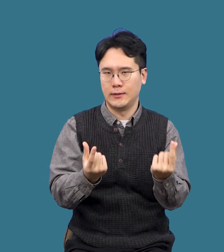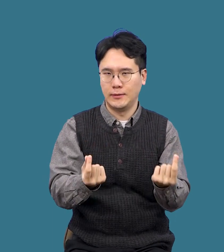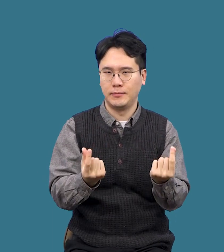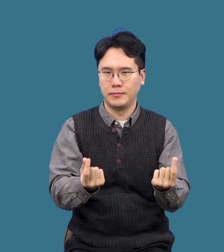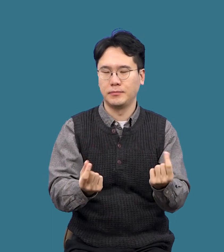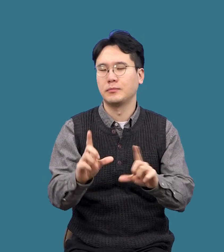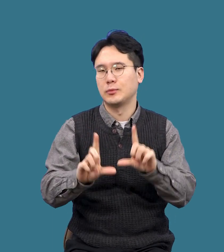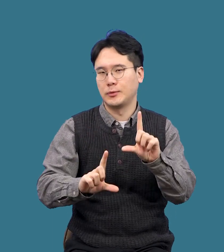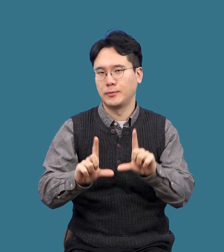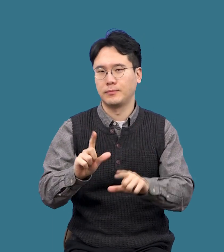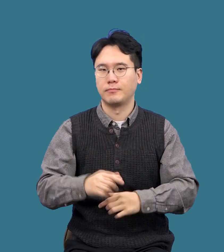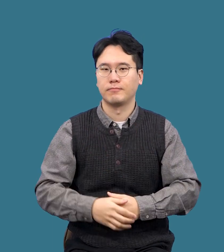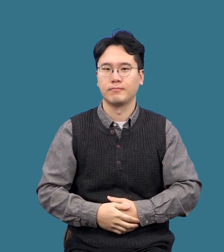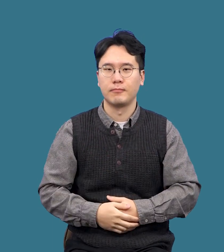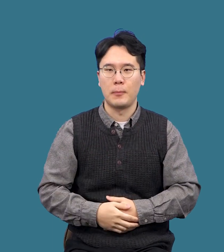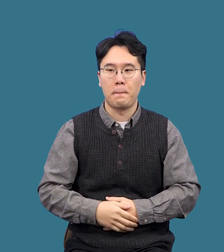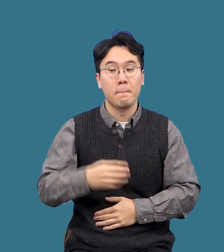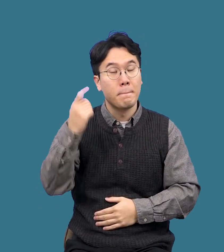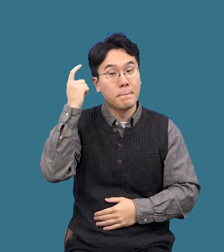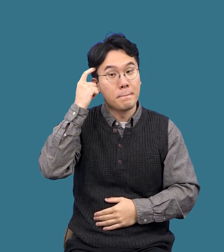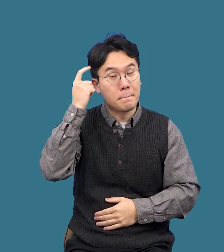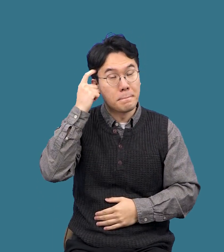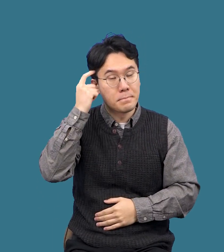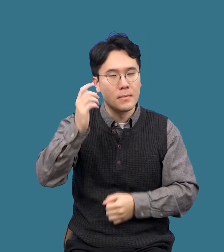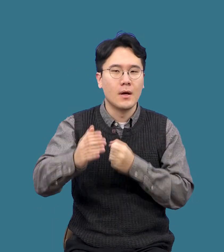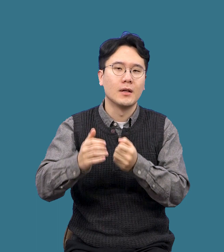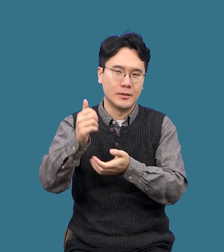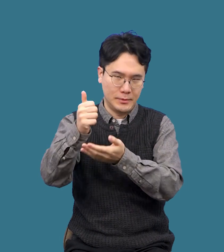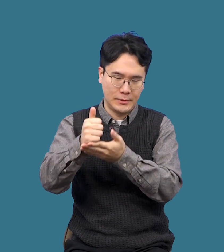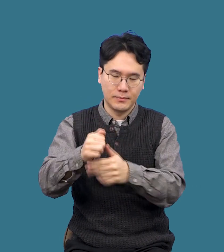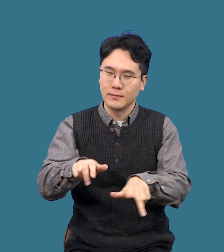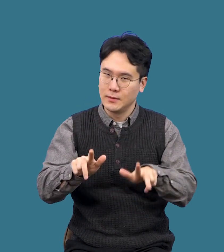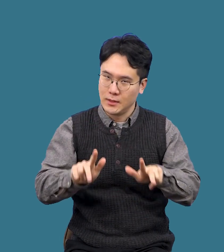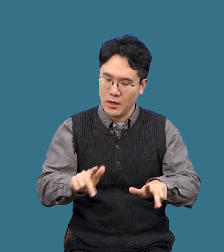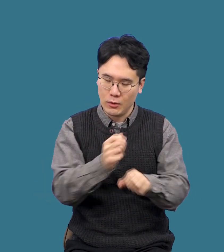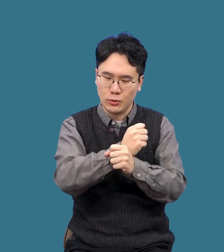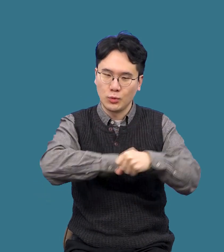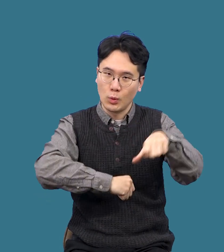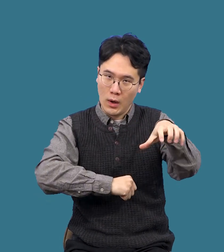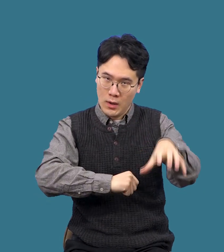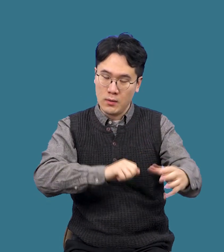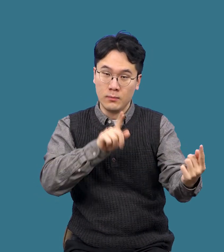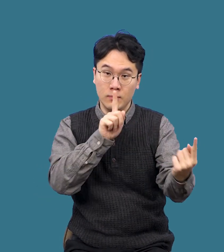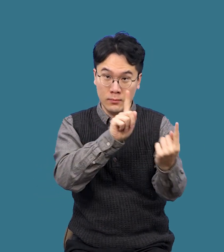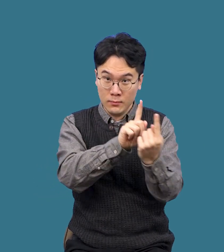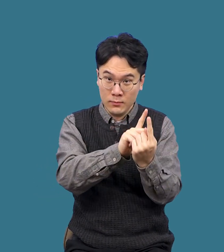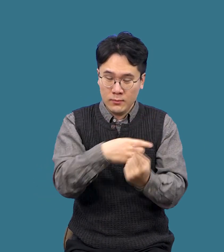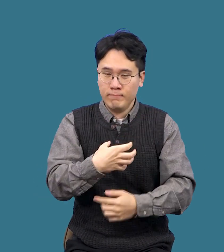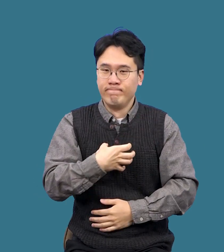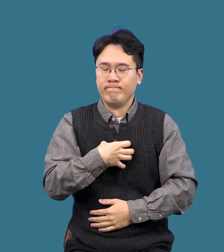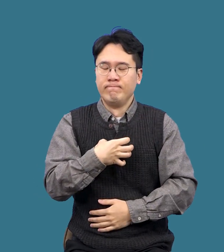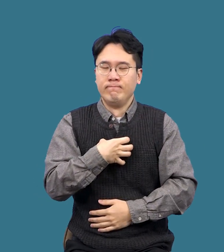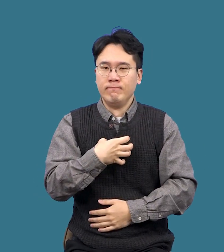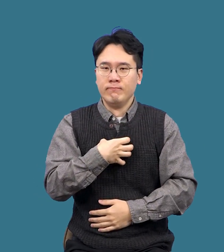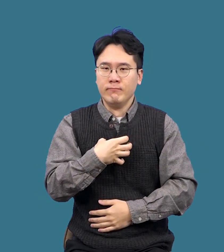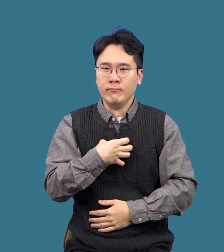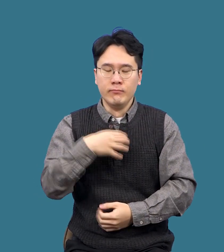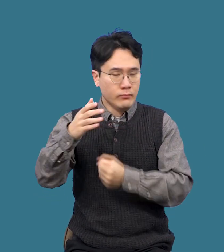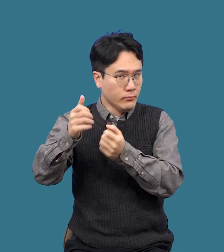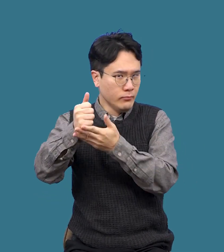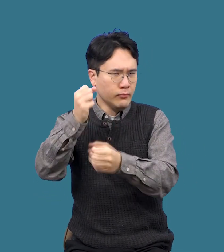왜냐하면 하나님은 그들이 이제 광야에서 만날 위험과 위기를 알고